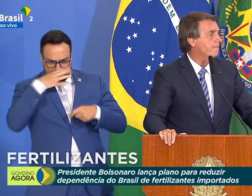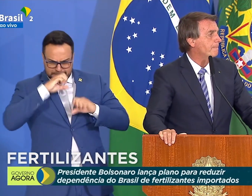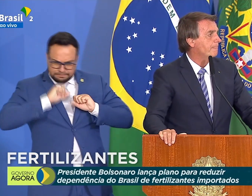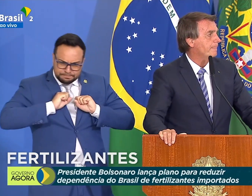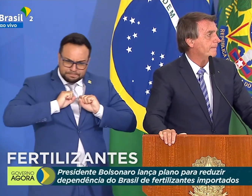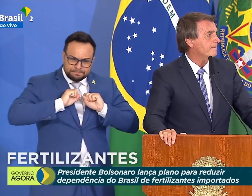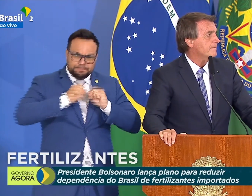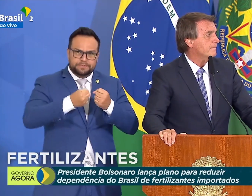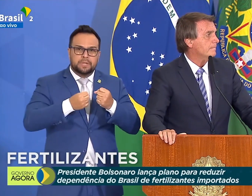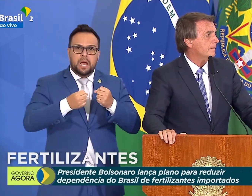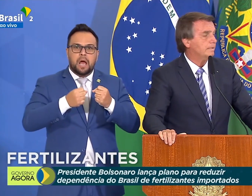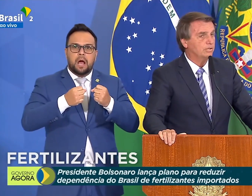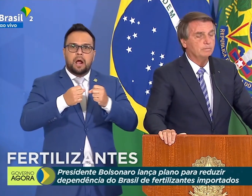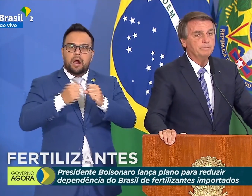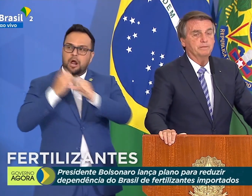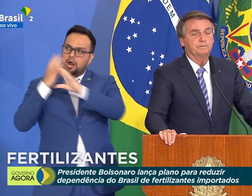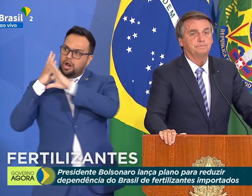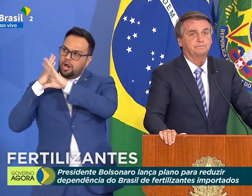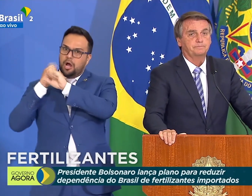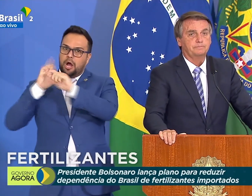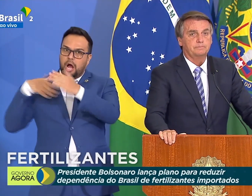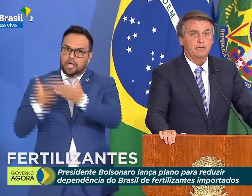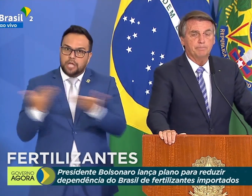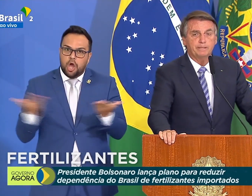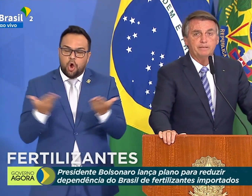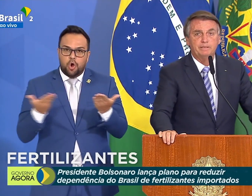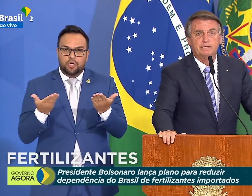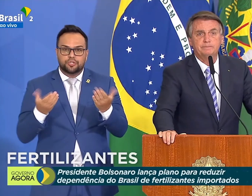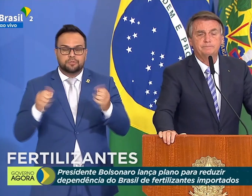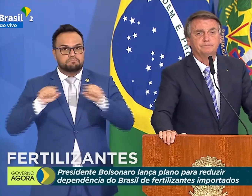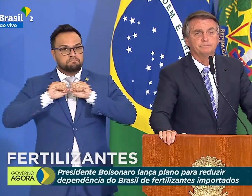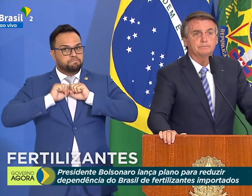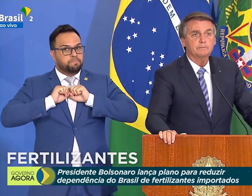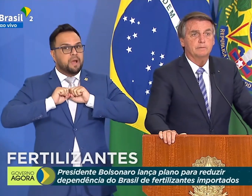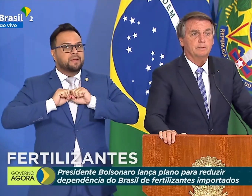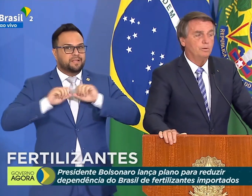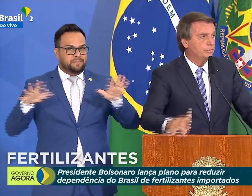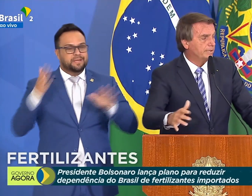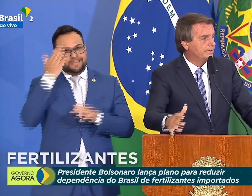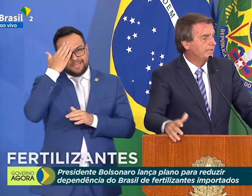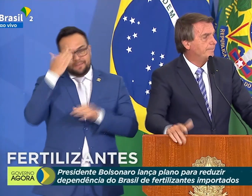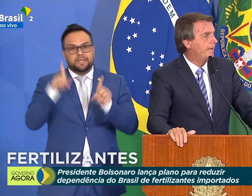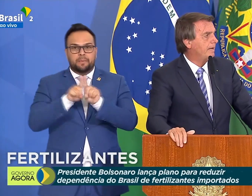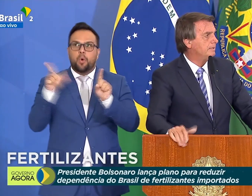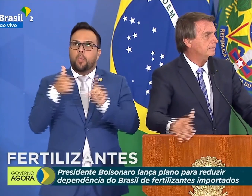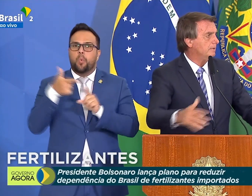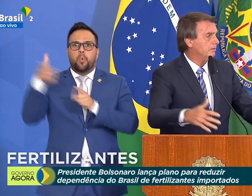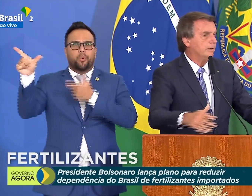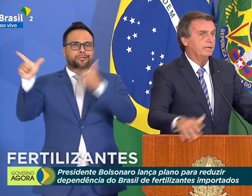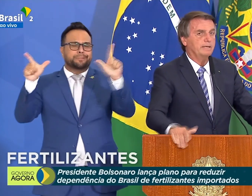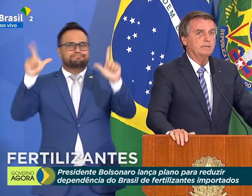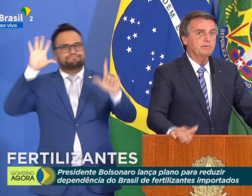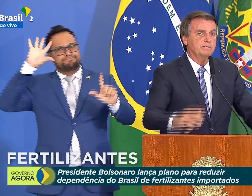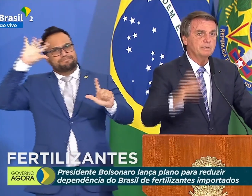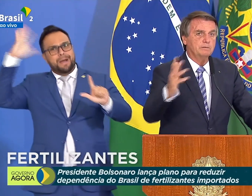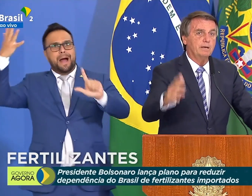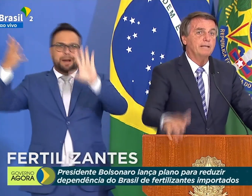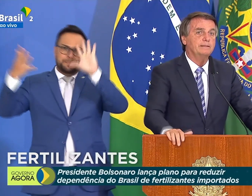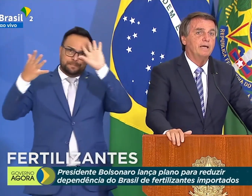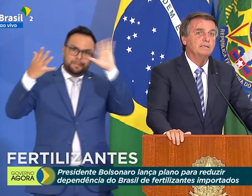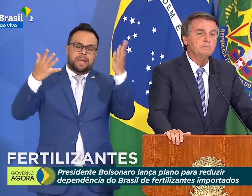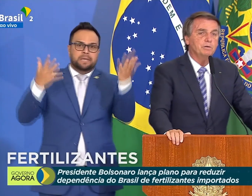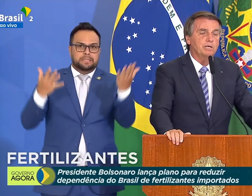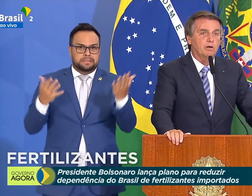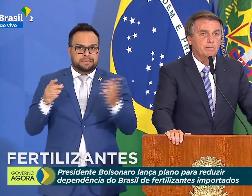aconteceu até o momento. A pandemia, outras intempéries e agora essa questão